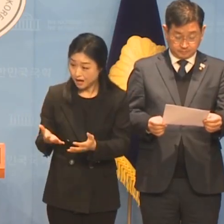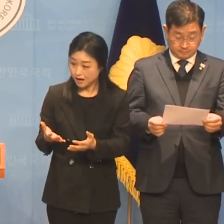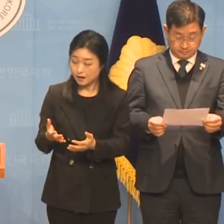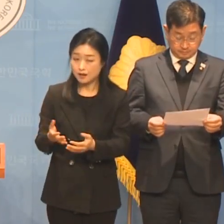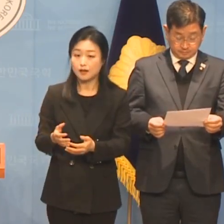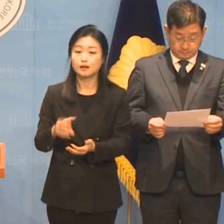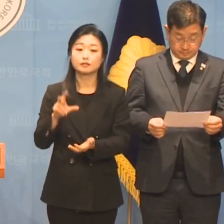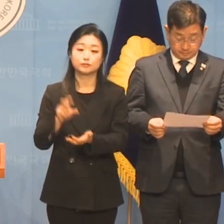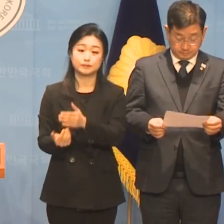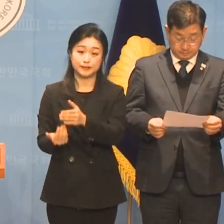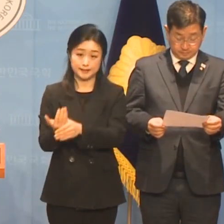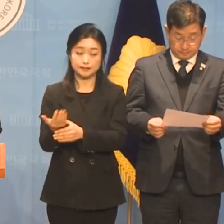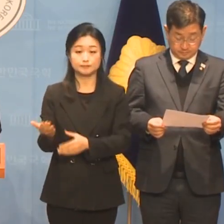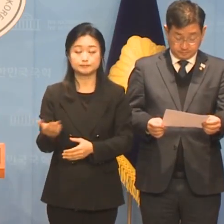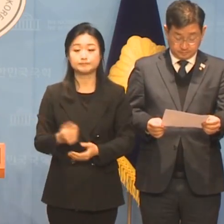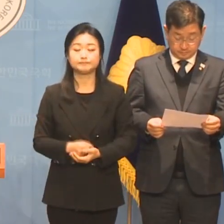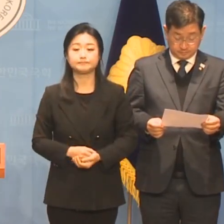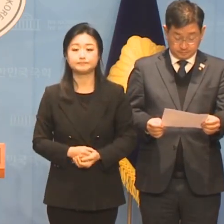불출석하였습니다.